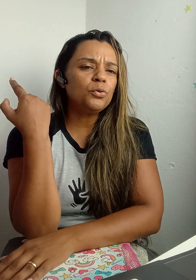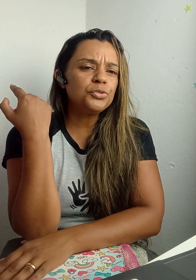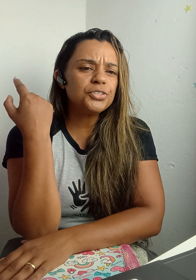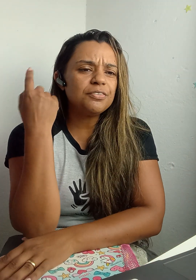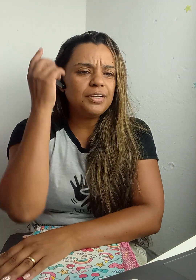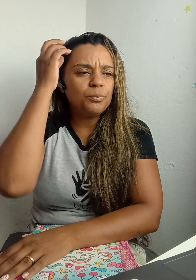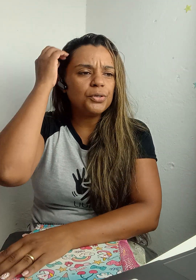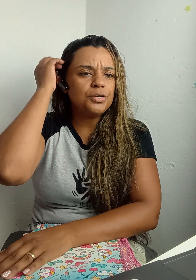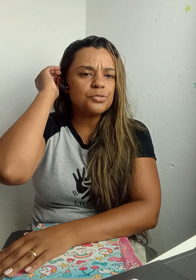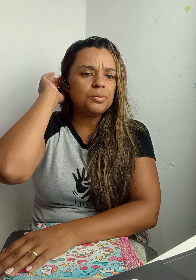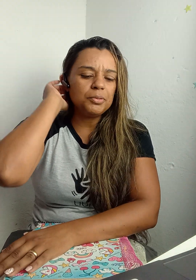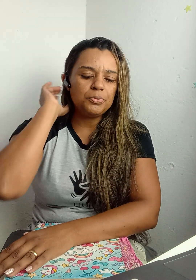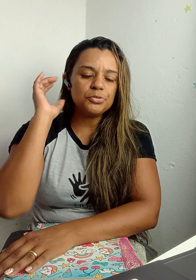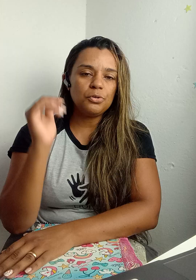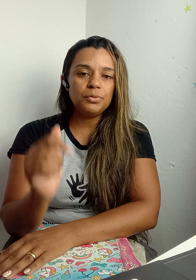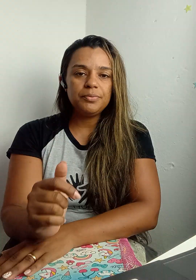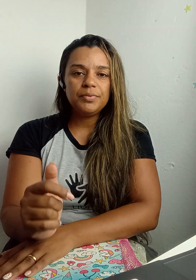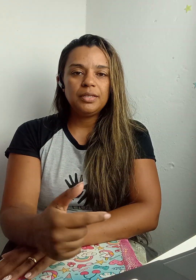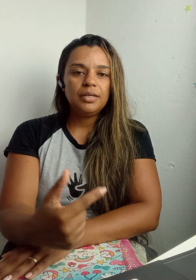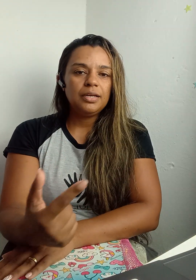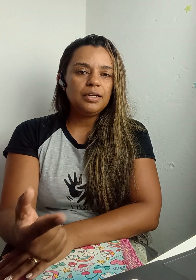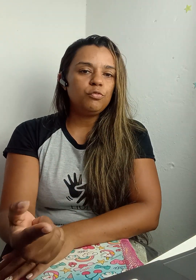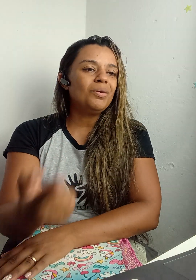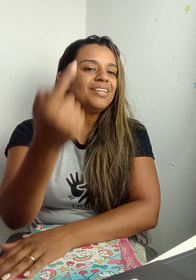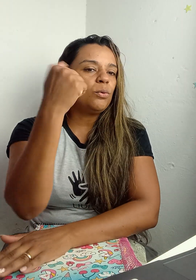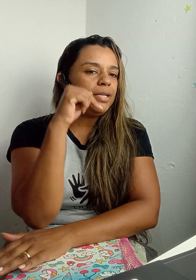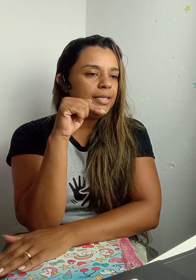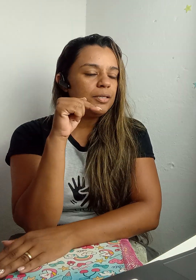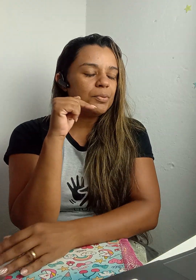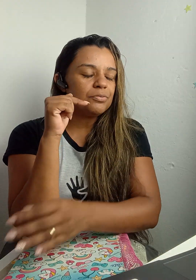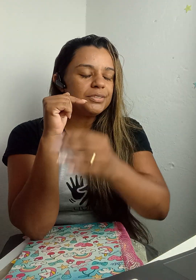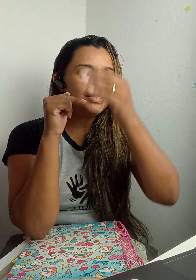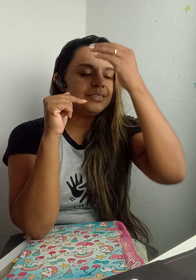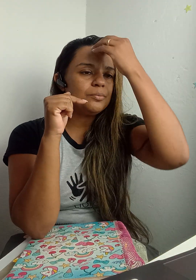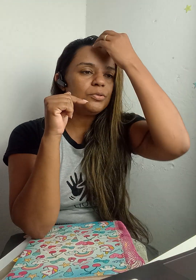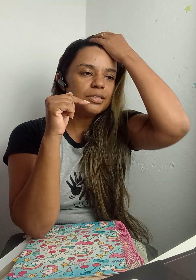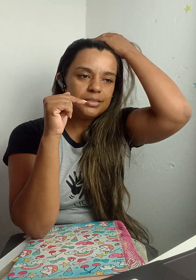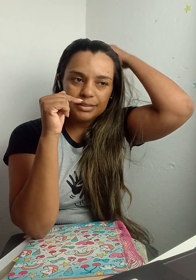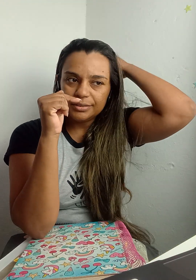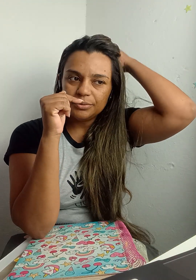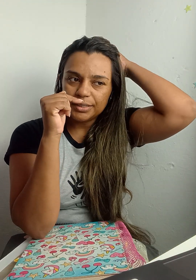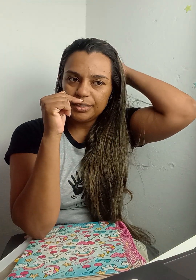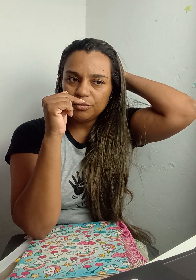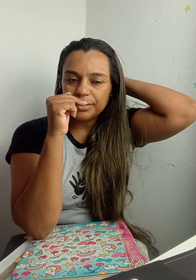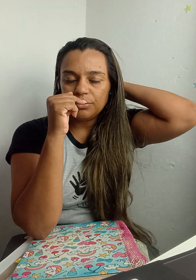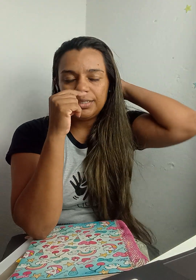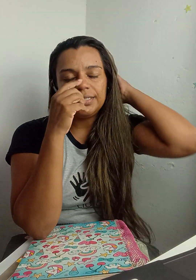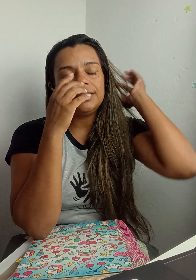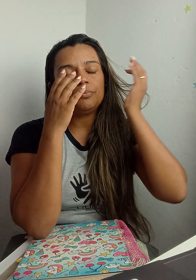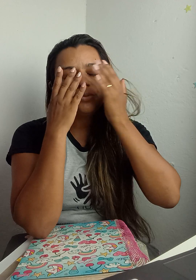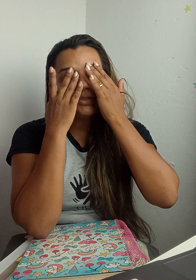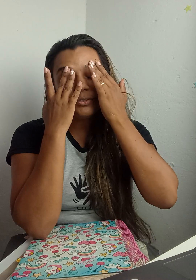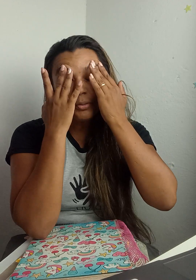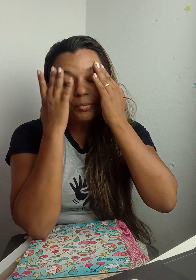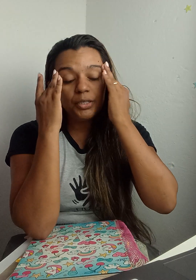encontro eu já falei um pouquinho sobre a minha pessoa. Aí eu vou mandar o link para vocês, tá bom? Que estão aqui, vou mandar o link depois do primeiro